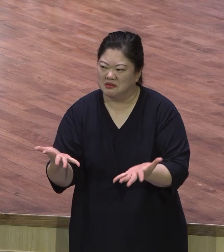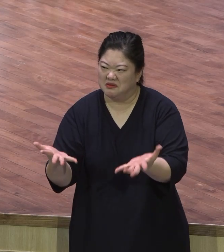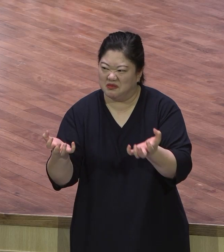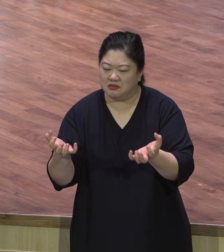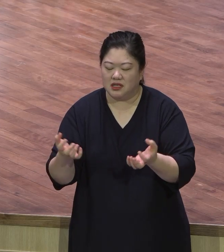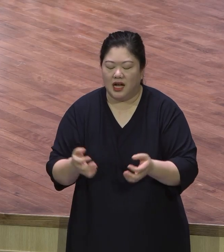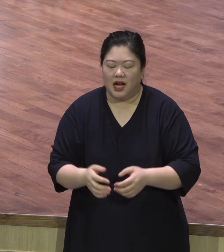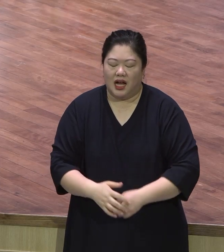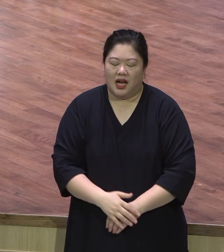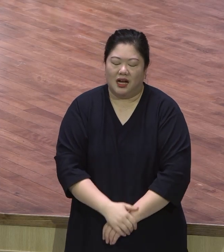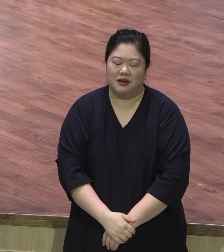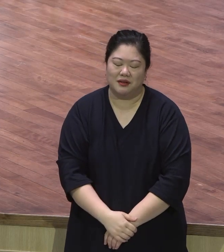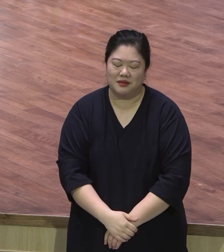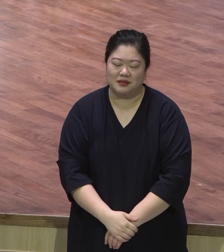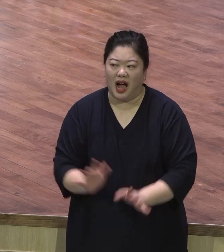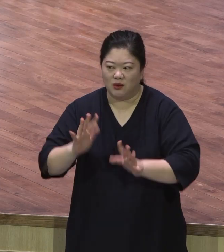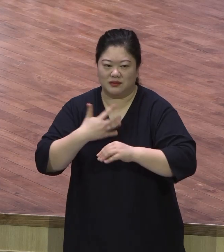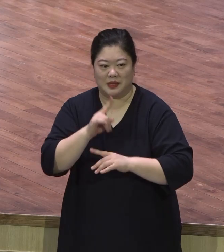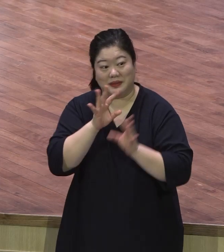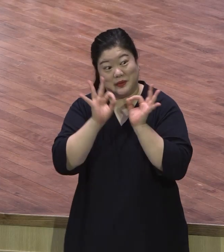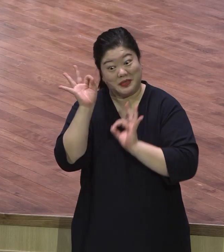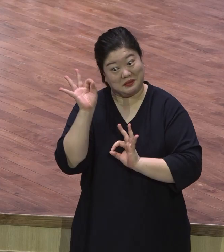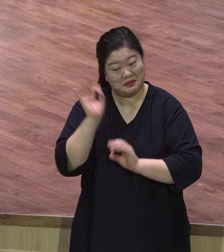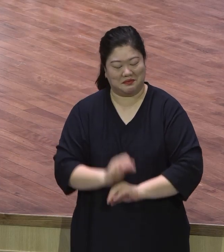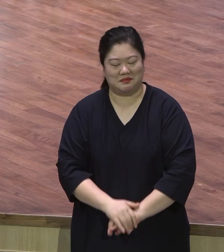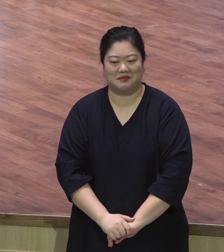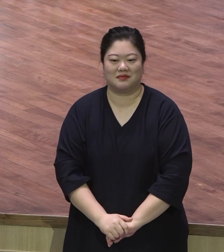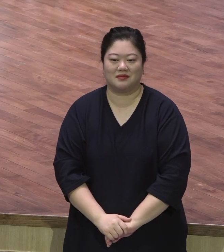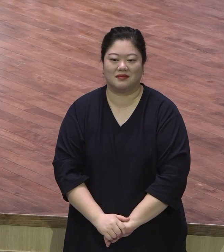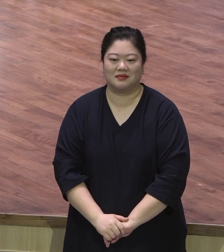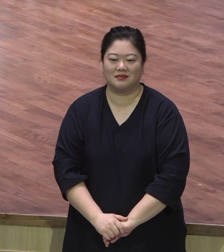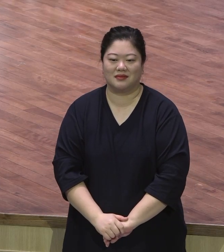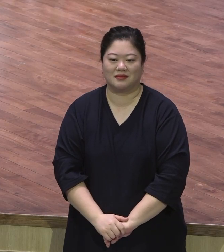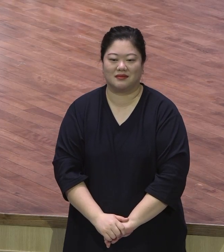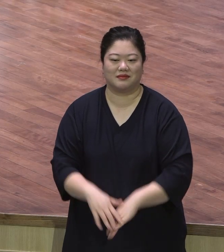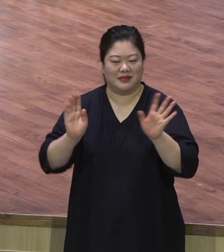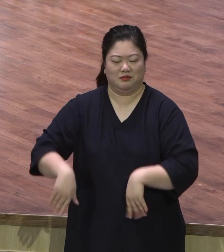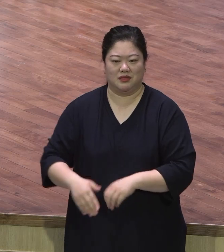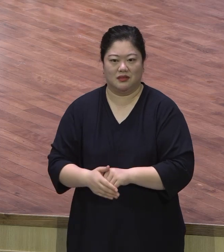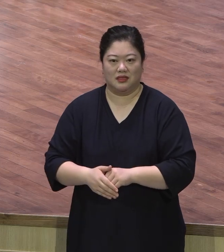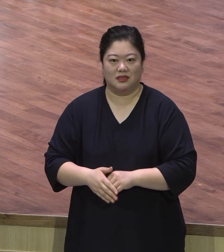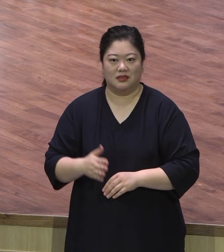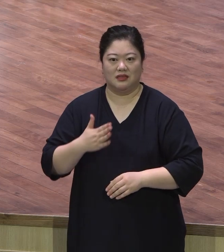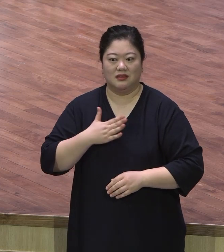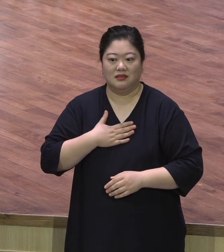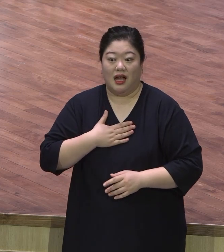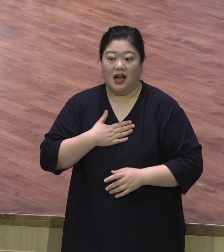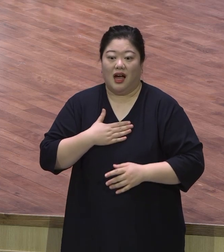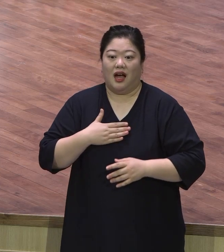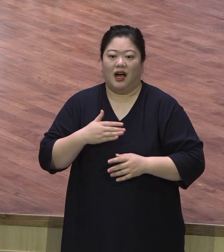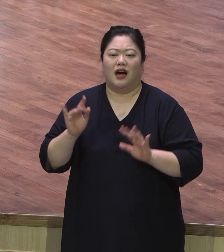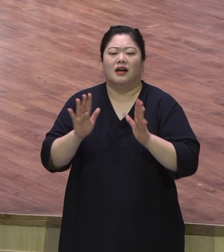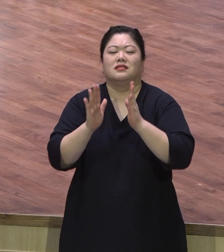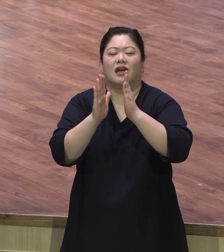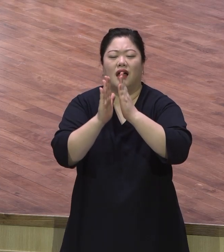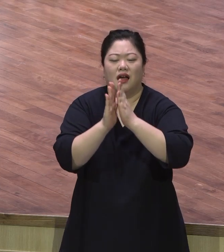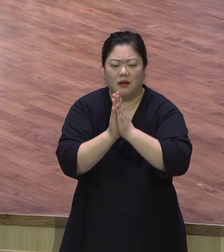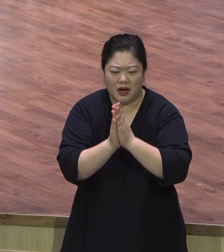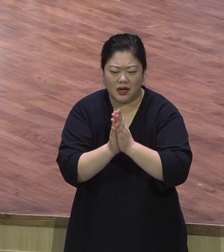저는 이 말을 하려는 게 아닌데 성령께서 하게 하시네요 축복 좀 받으라고